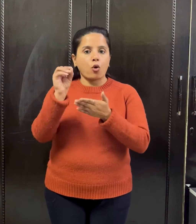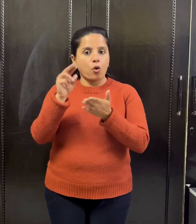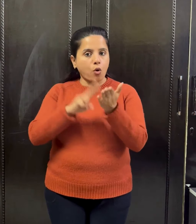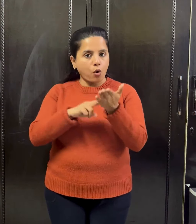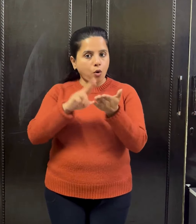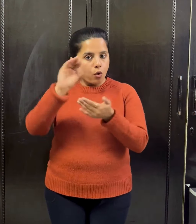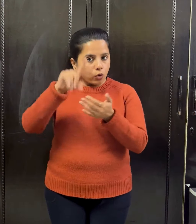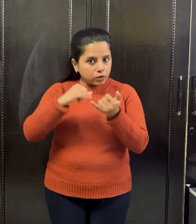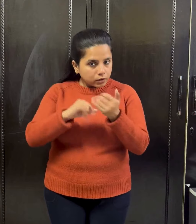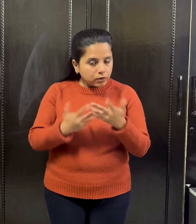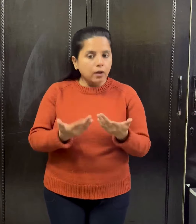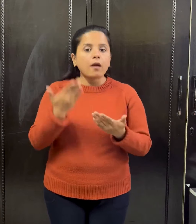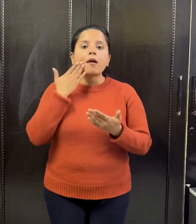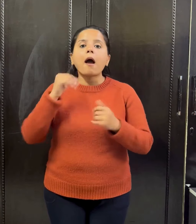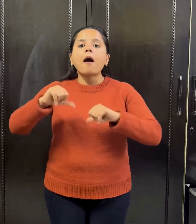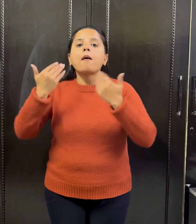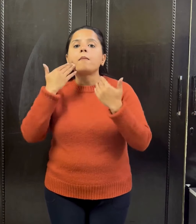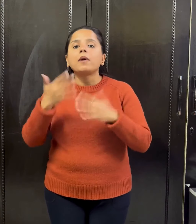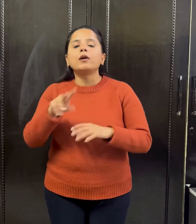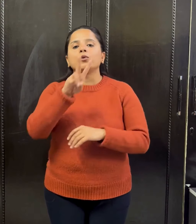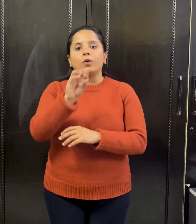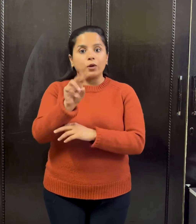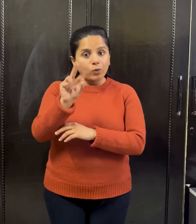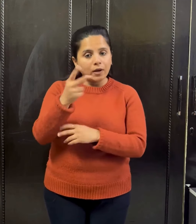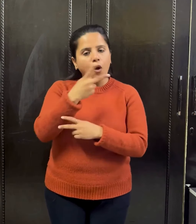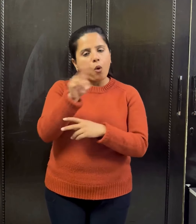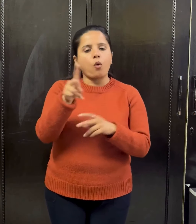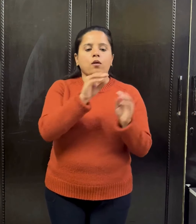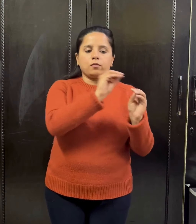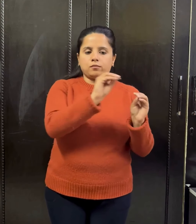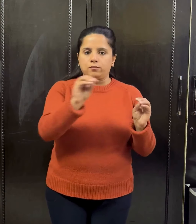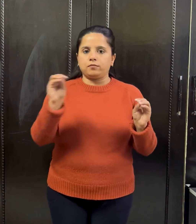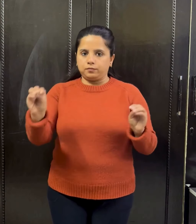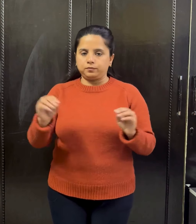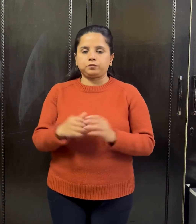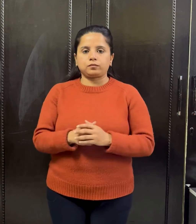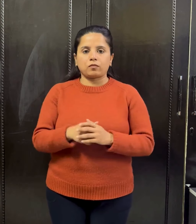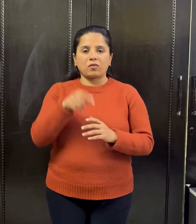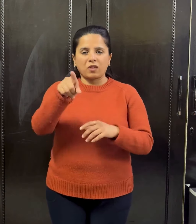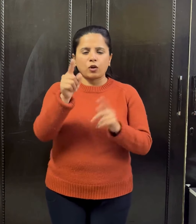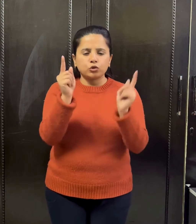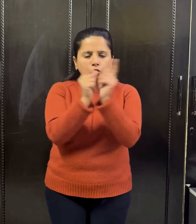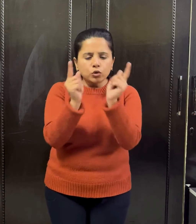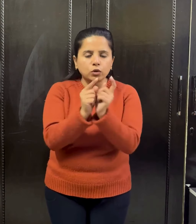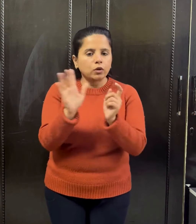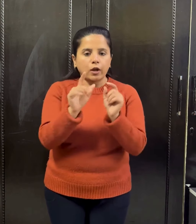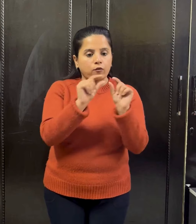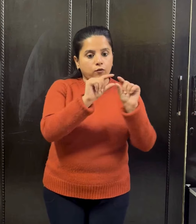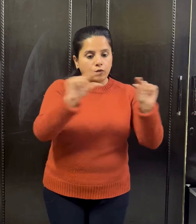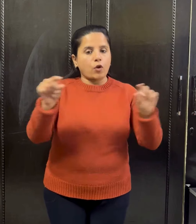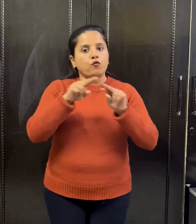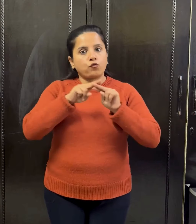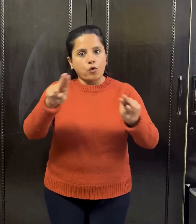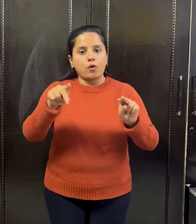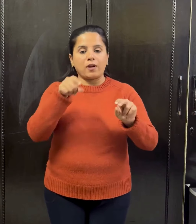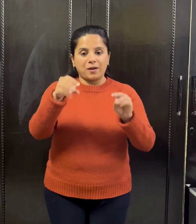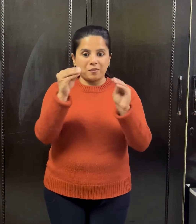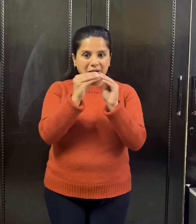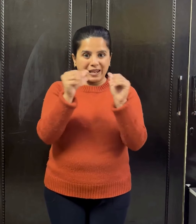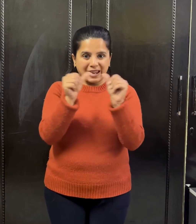कंप्लीशन ईयर 2020। शॉर्ट फॉर्म का यूज ना करें, जैसे बीए के लिए